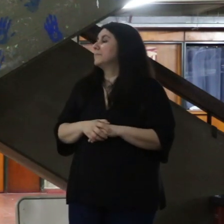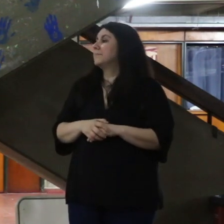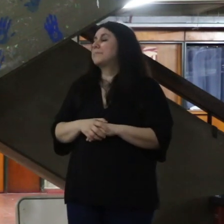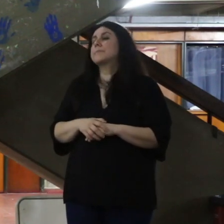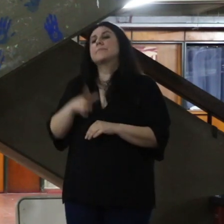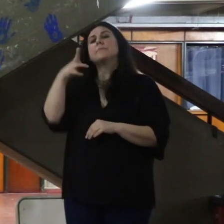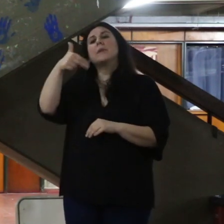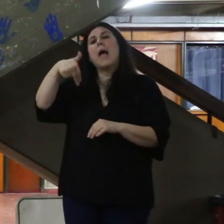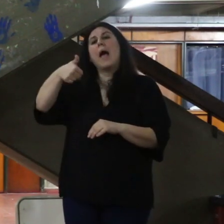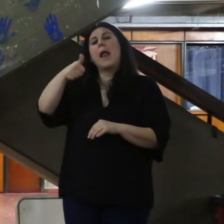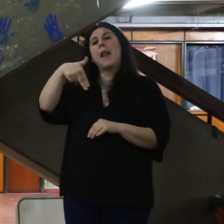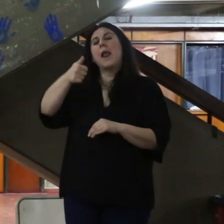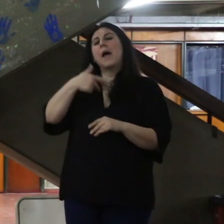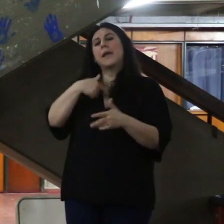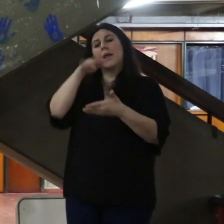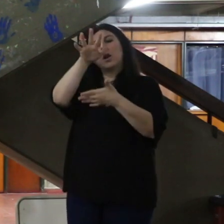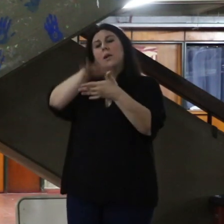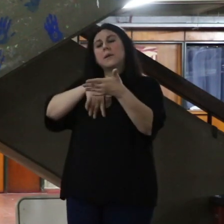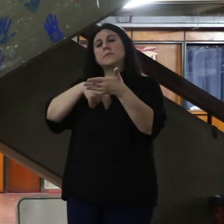Ana hablaba en su poesía